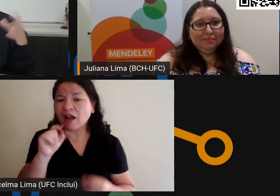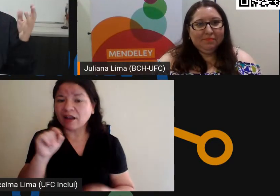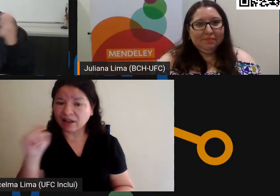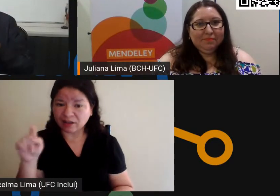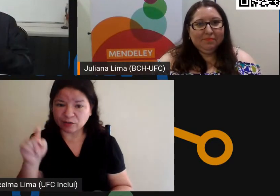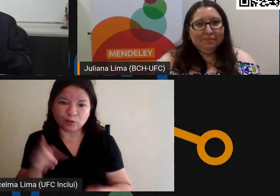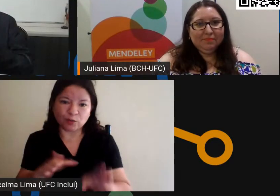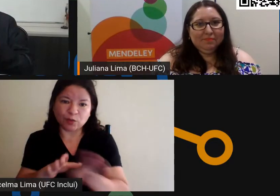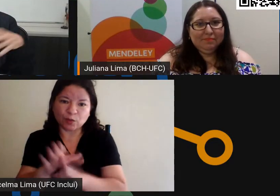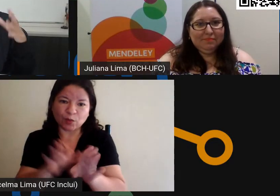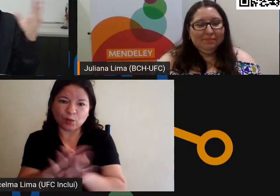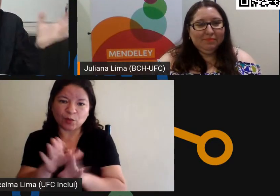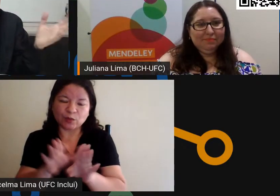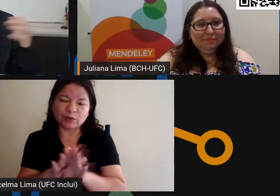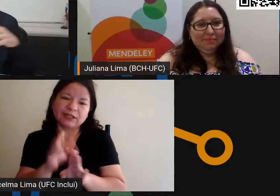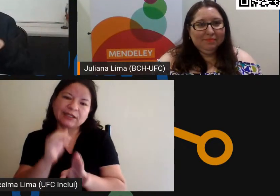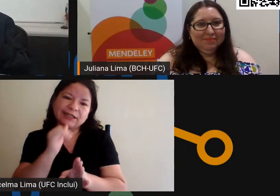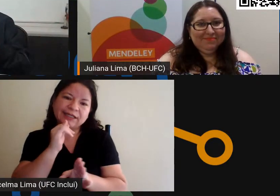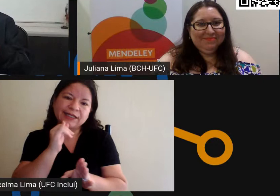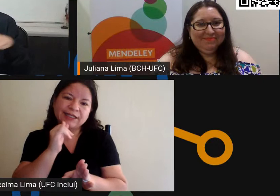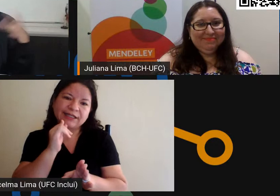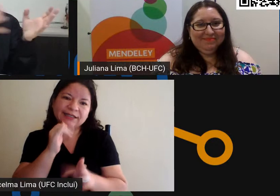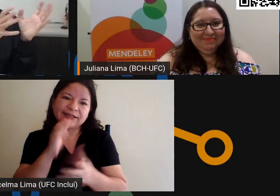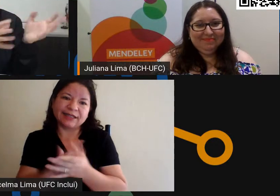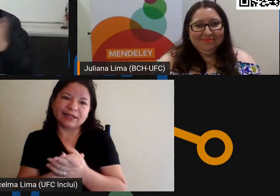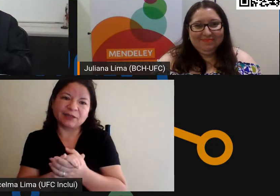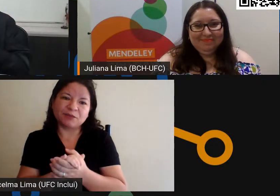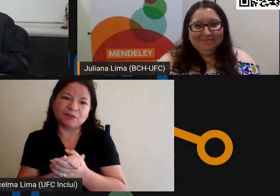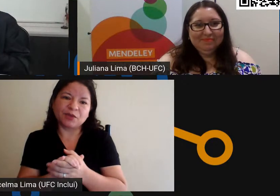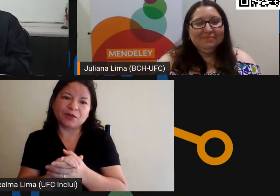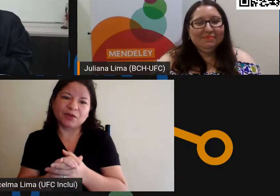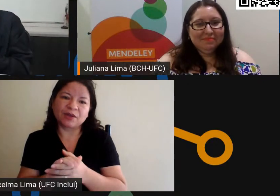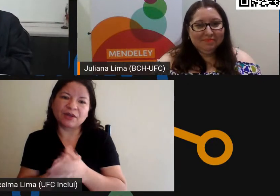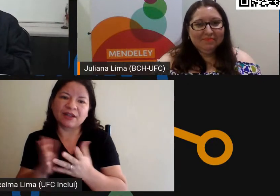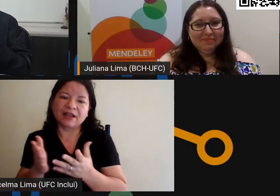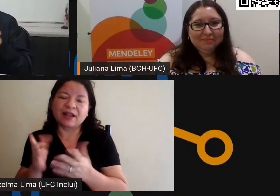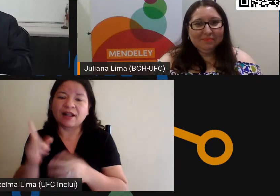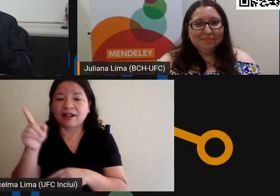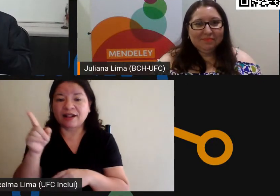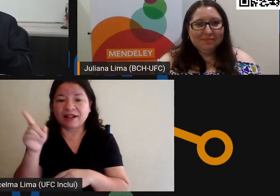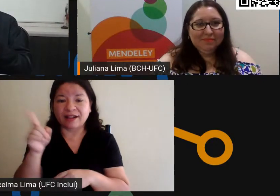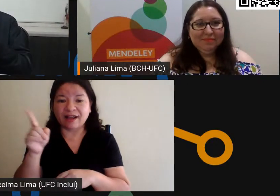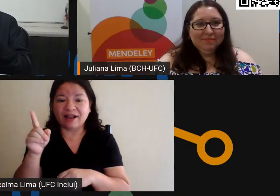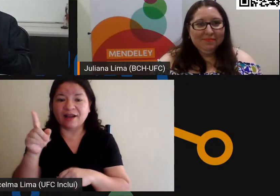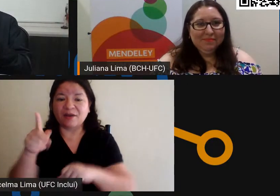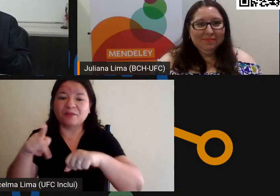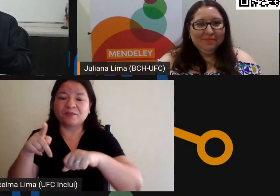lá, do Polo Norte, para vir fazer parte da seleção brasileira de futebol?